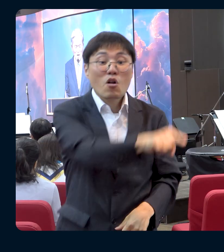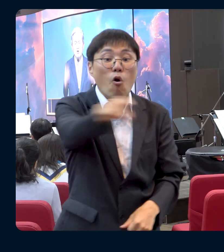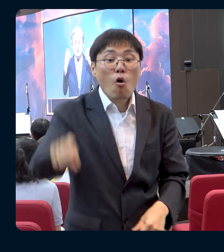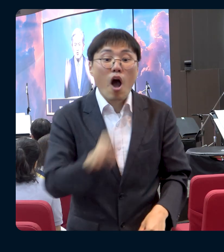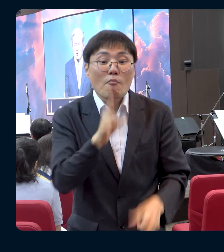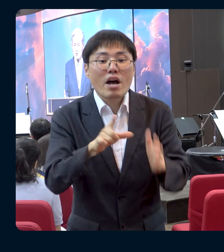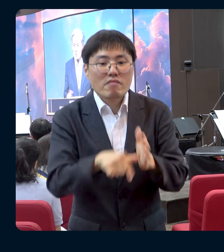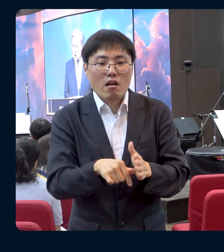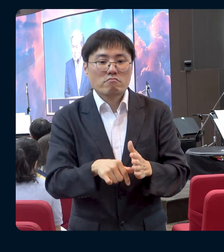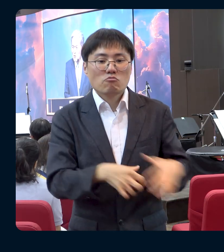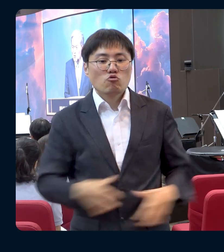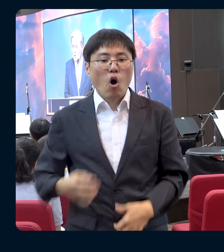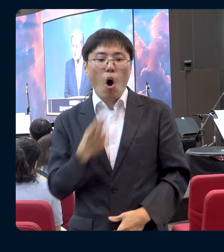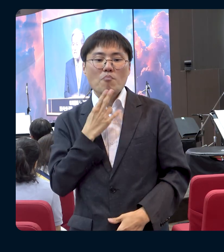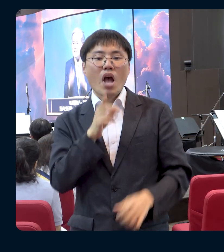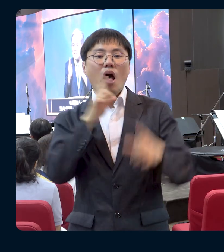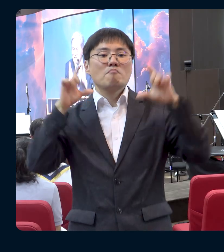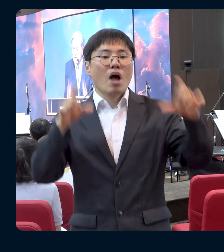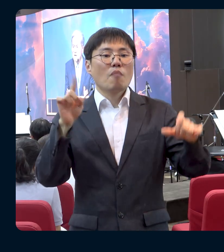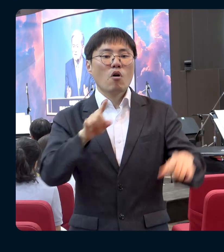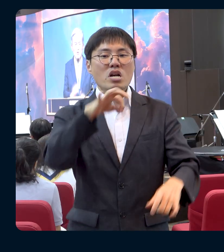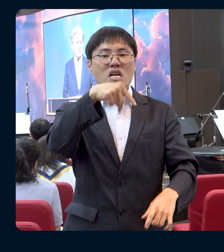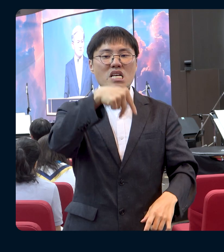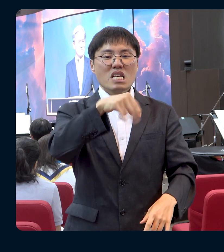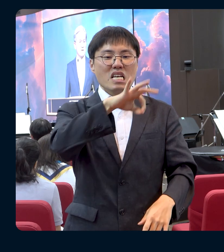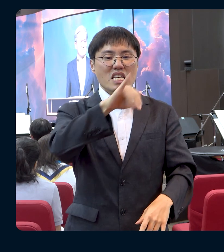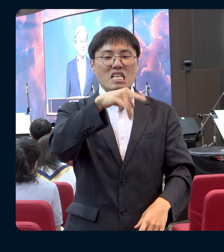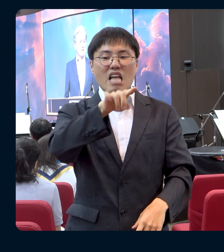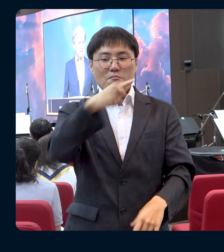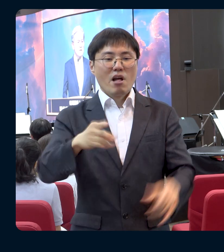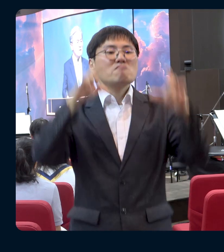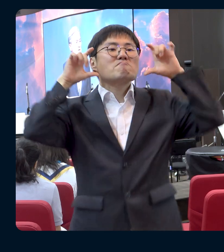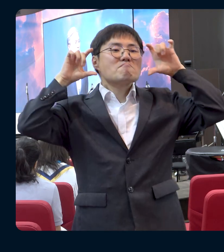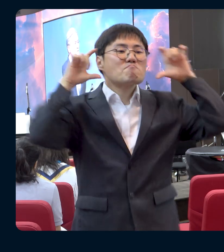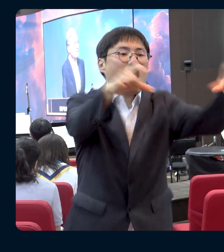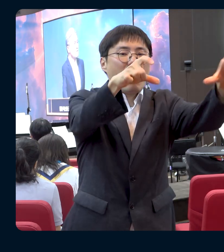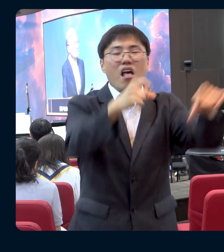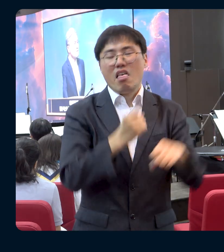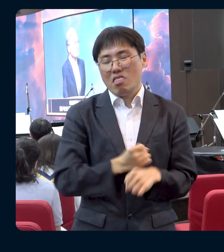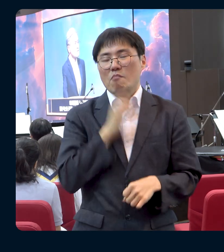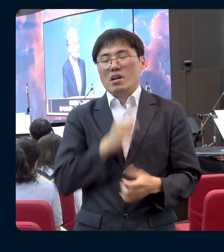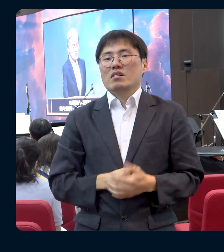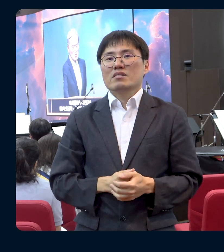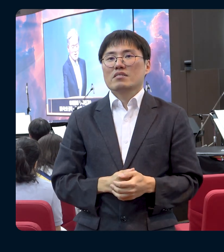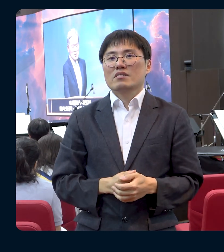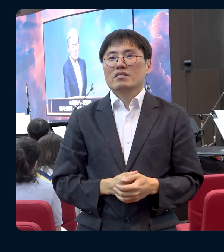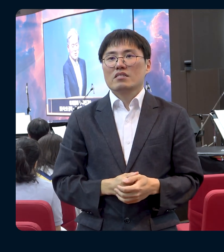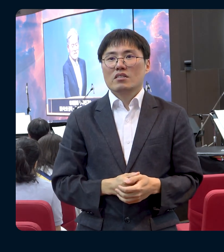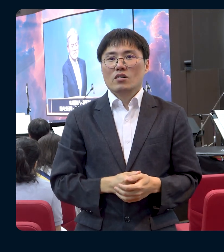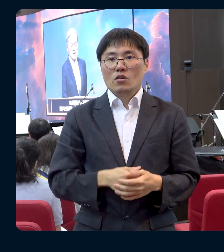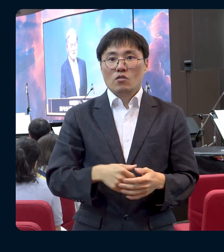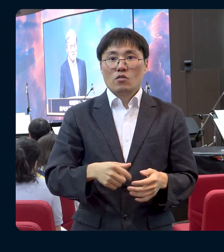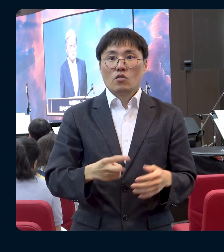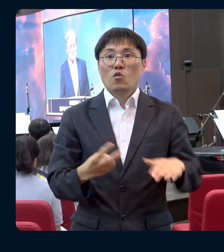세속적 세력을 말할 때 주저없이 뭐라고 불러요? 이세벨이라고 부르는 거예요. 이세벨이라고. 요한계시록 2장